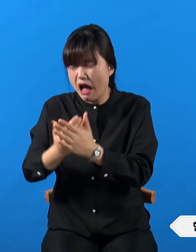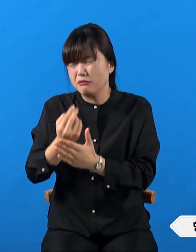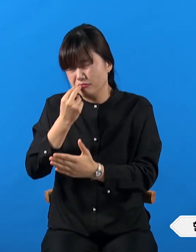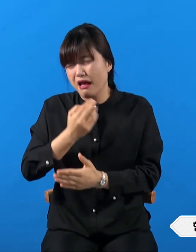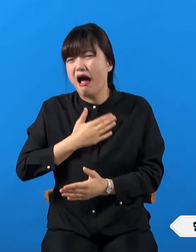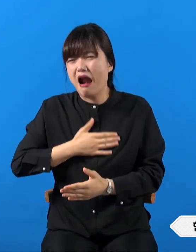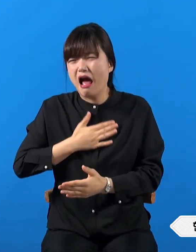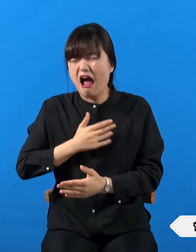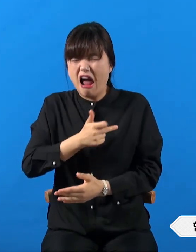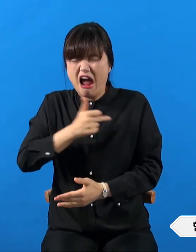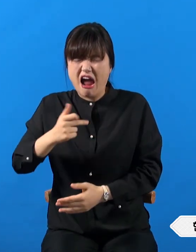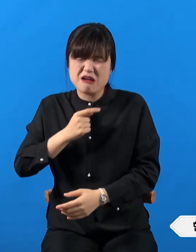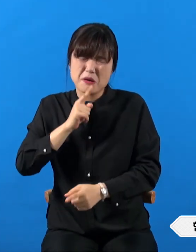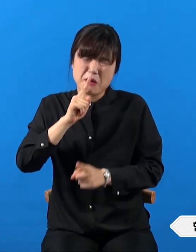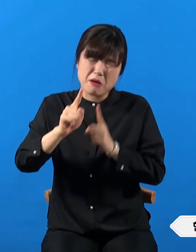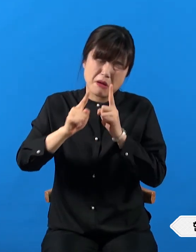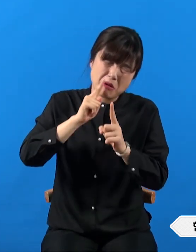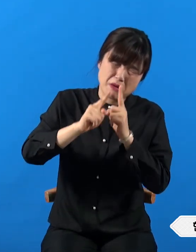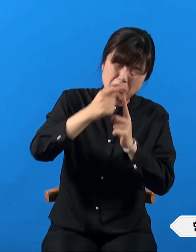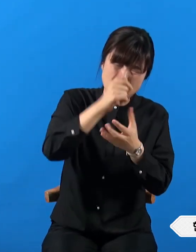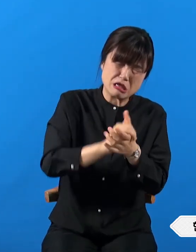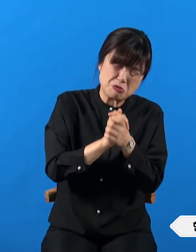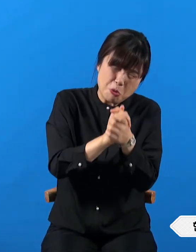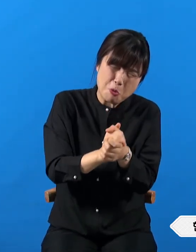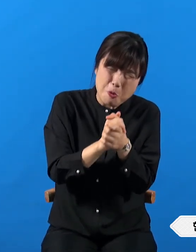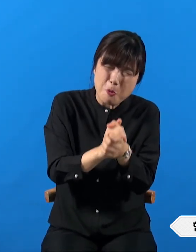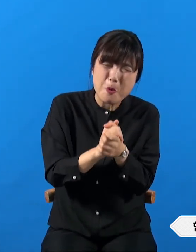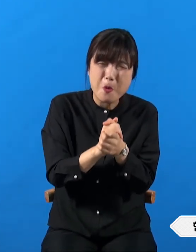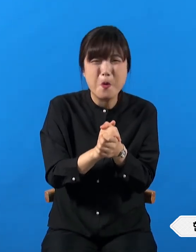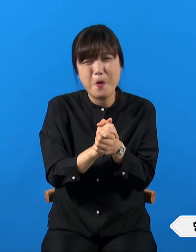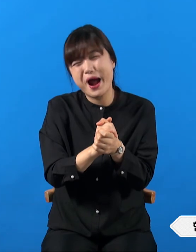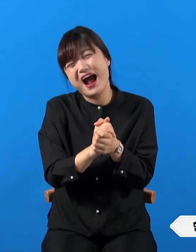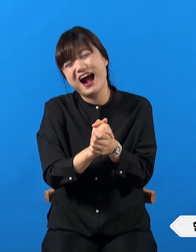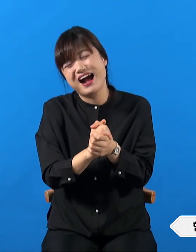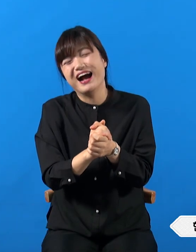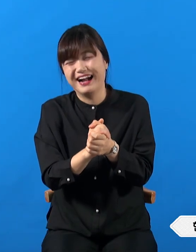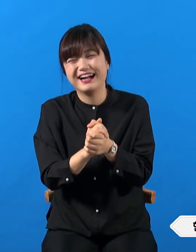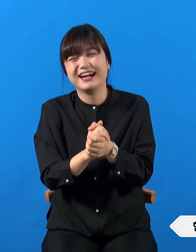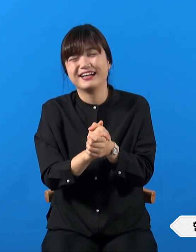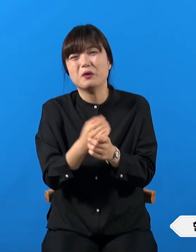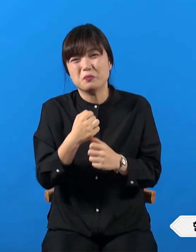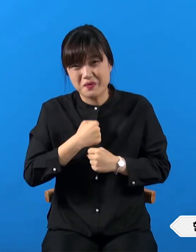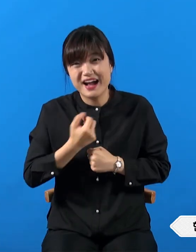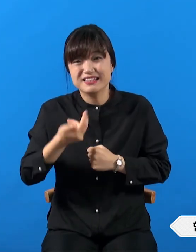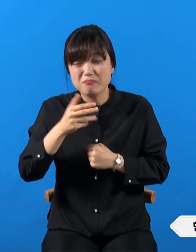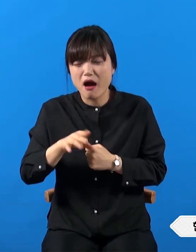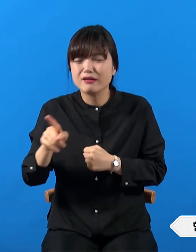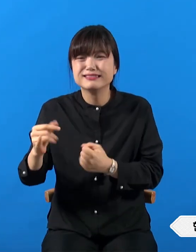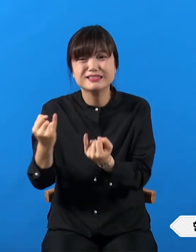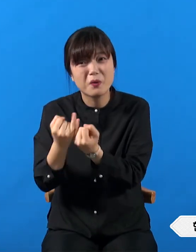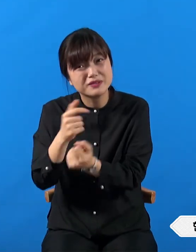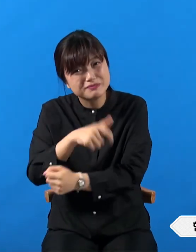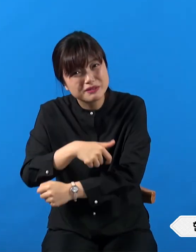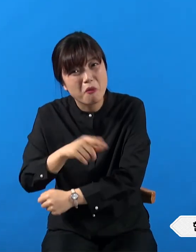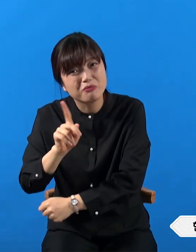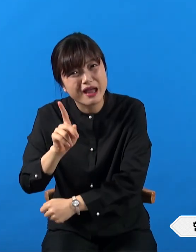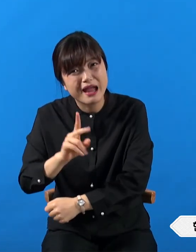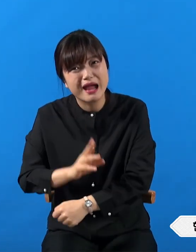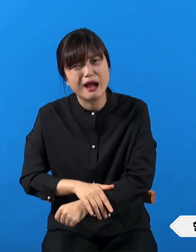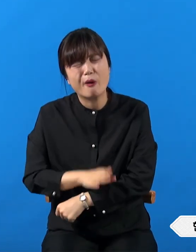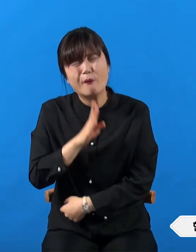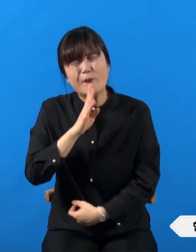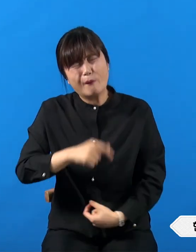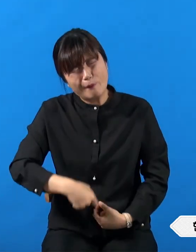남이 다 알도록 크게 떠들면서 기도하는 것은 조금 그렇지만은 그래도 그 집사님이 얼마나